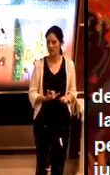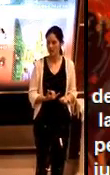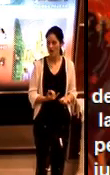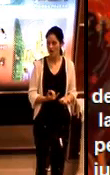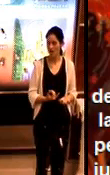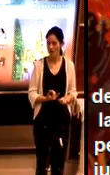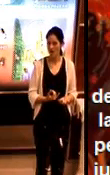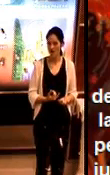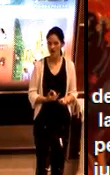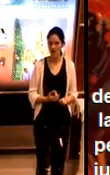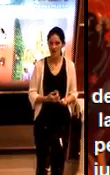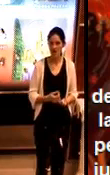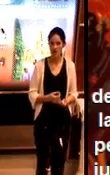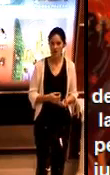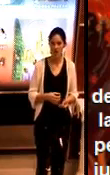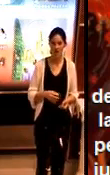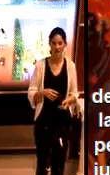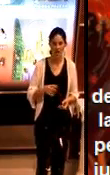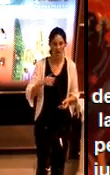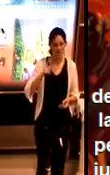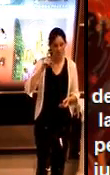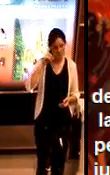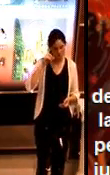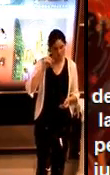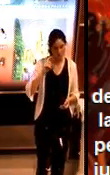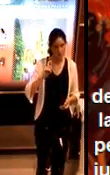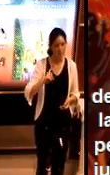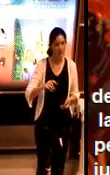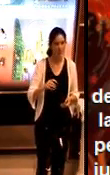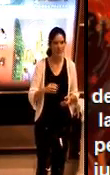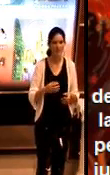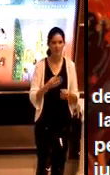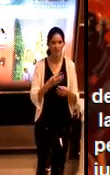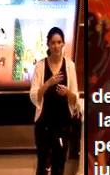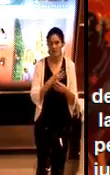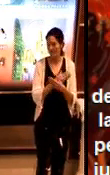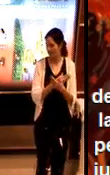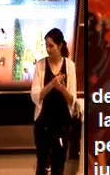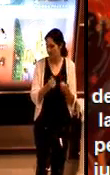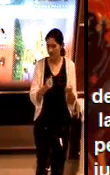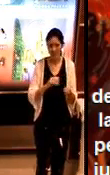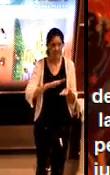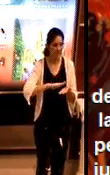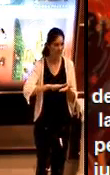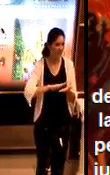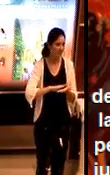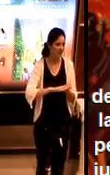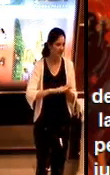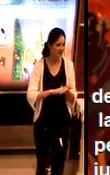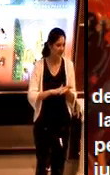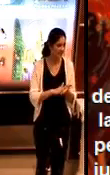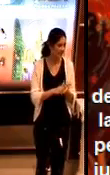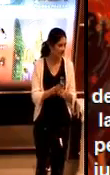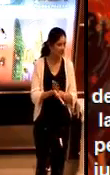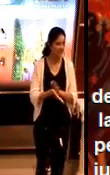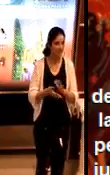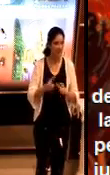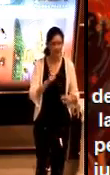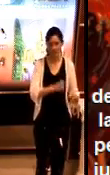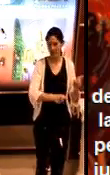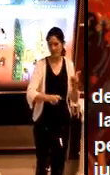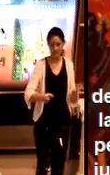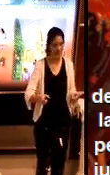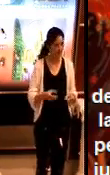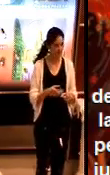horrenda expectación de juicio y de hervor de fuego que ha de devorar a los adversarios. Por lo tanto, el Señor